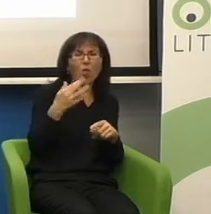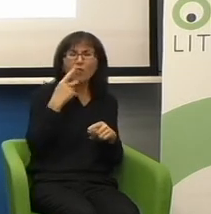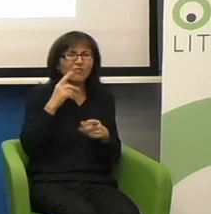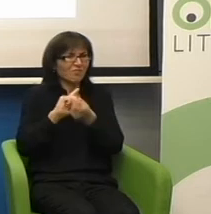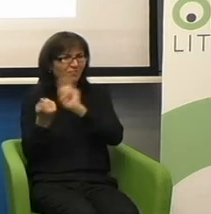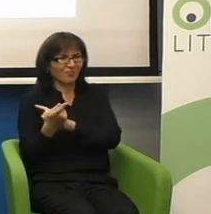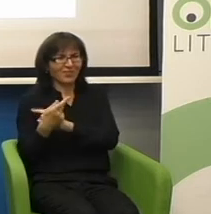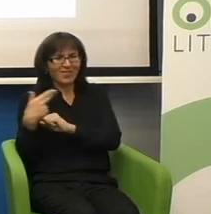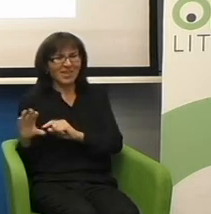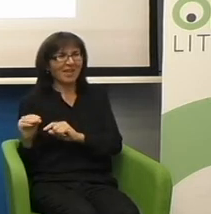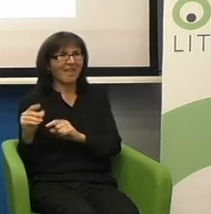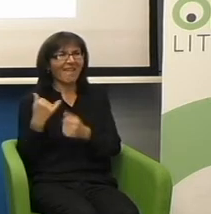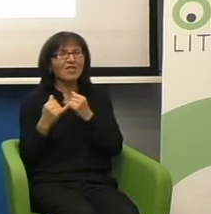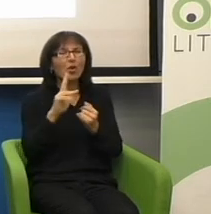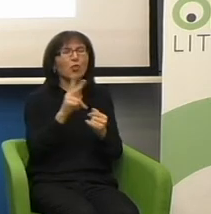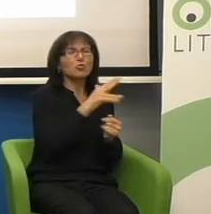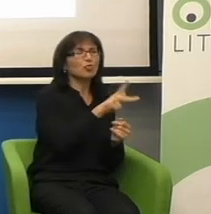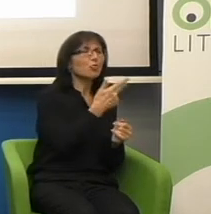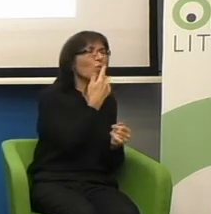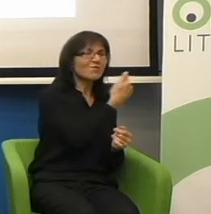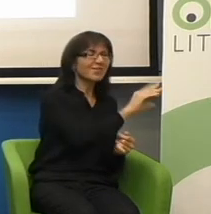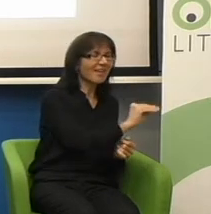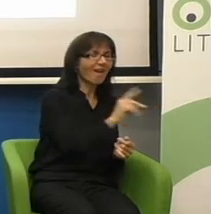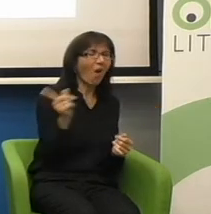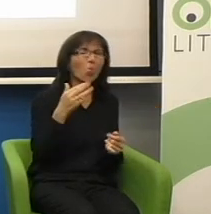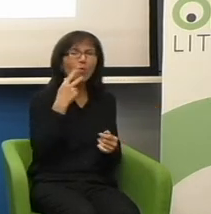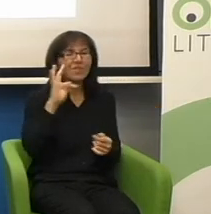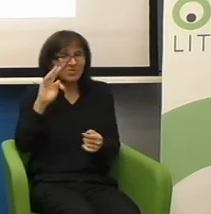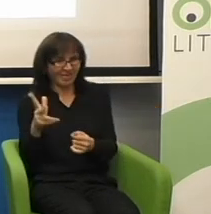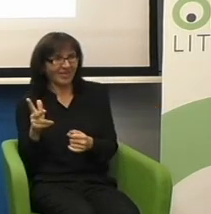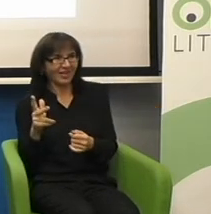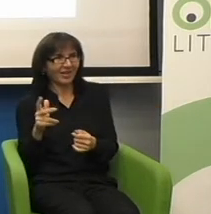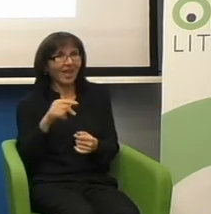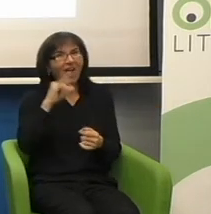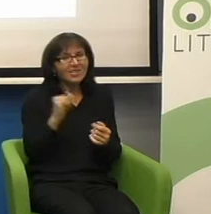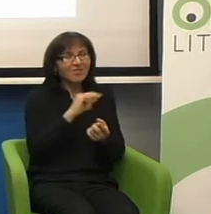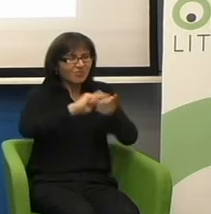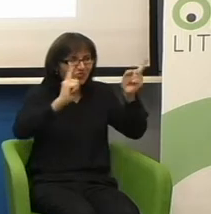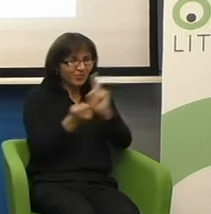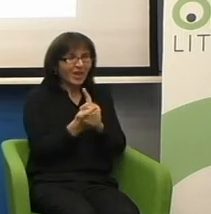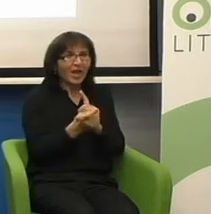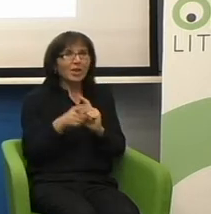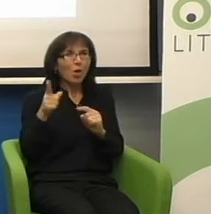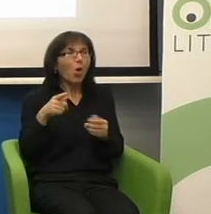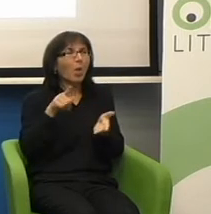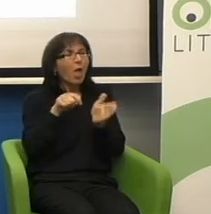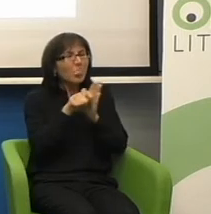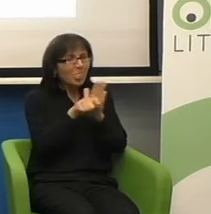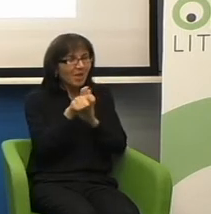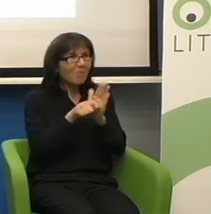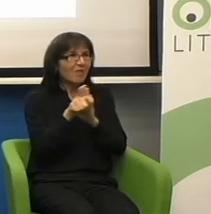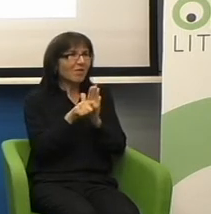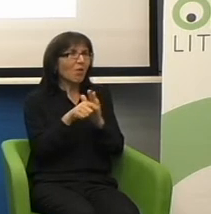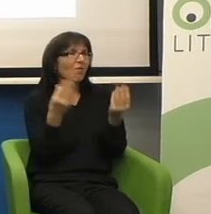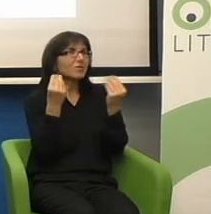mówi nie, to ktoś mówi tak. Być może po to, żeby w ogóle zaistnieć w tej rozmowie, zacząłem ich przekonywać, że to jest genialny pomysł napisać, że to